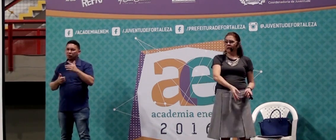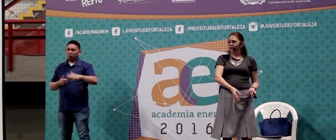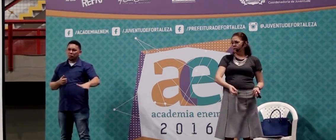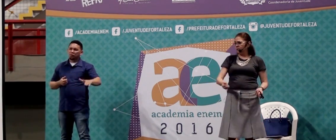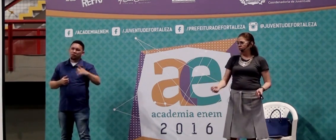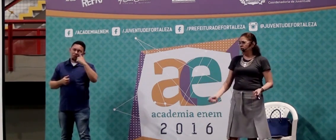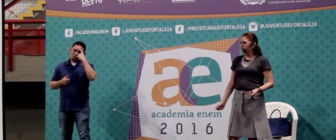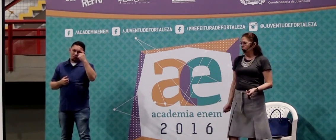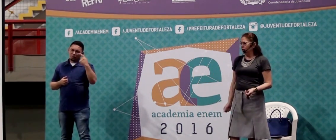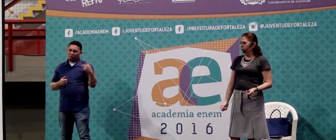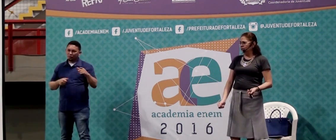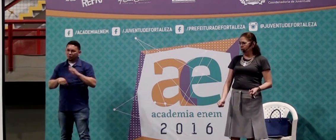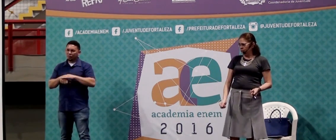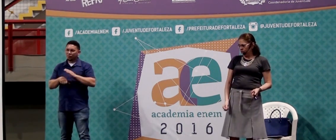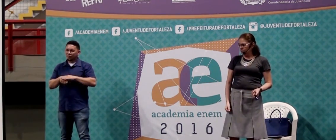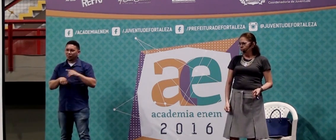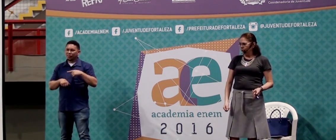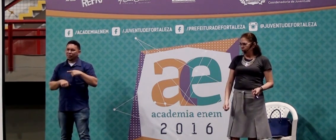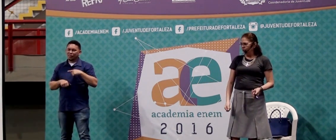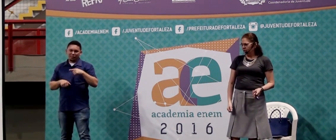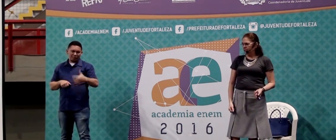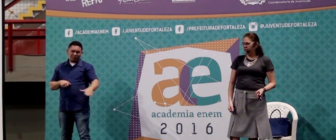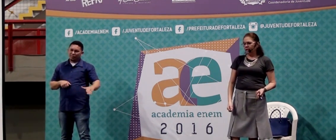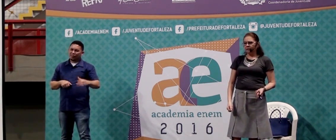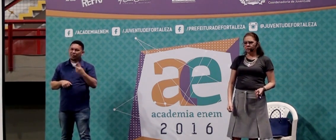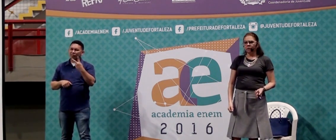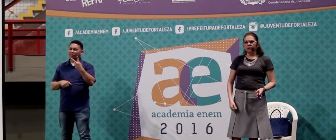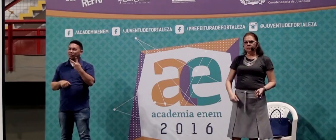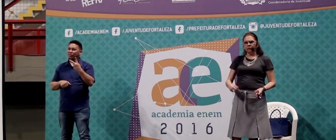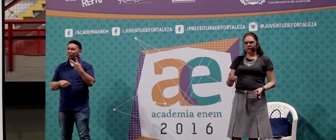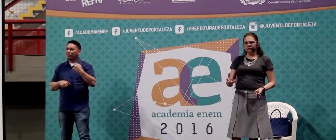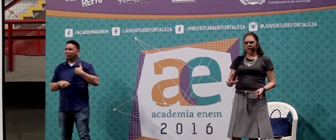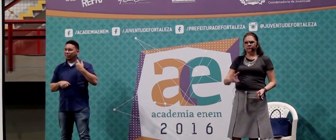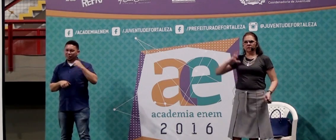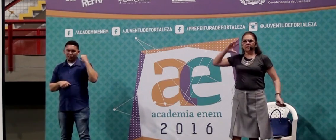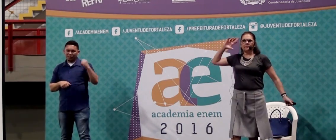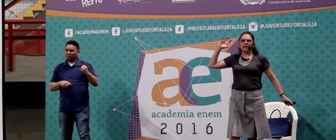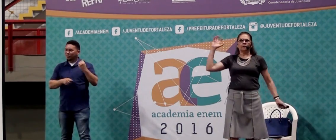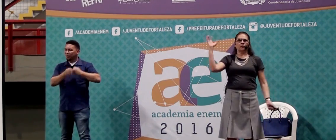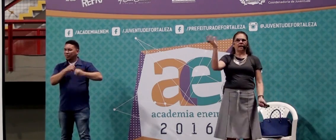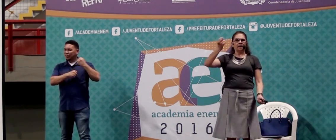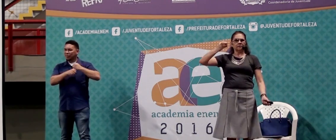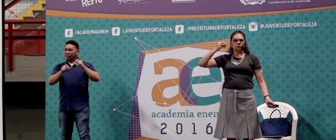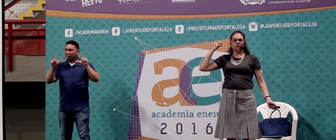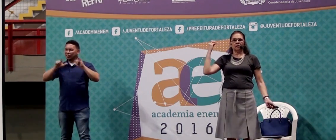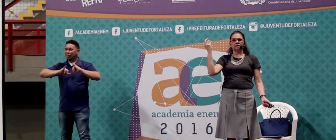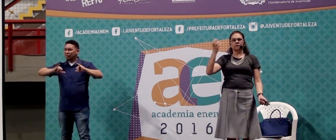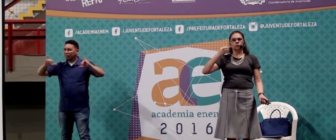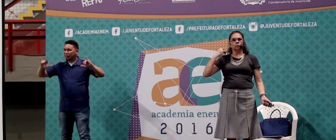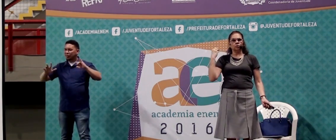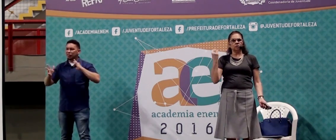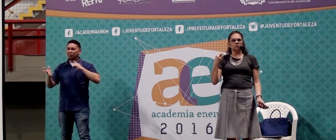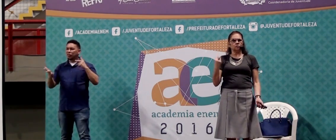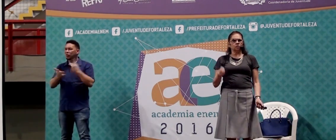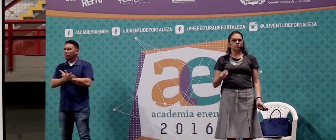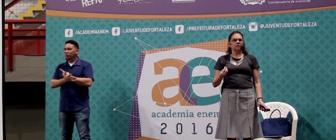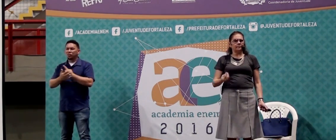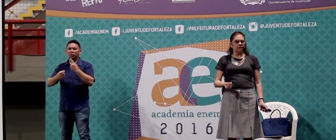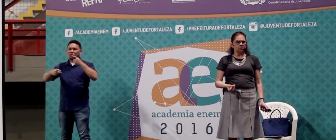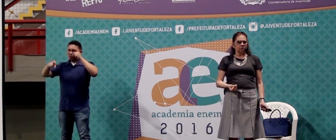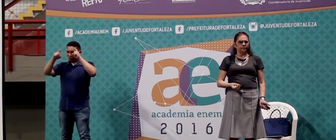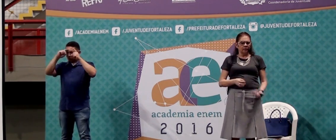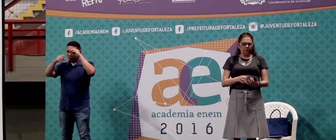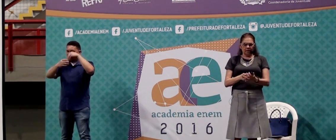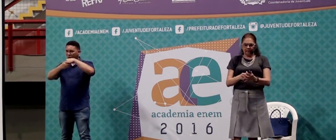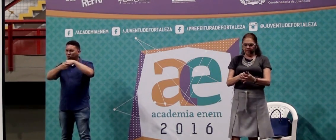garoto Bernardo, que fez agora 2 anos, que foi assassinado, e por aí vai. Você pega um caso que tenha sido muito discutido